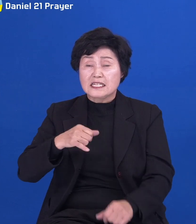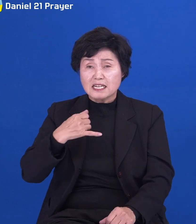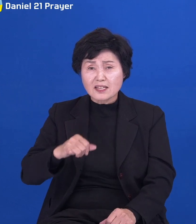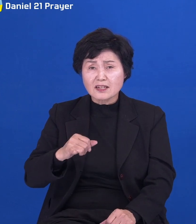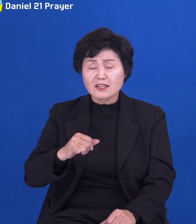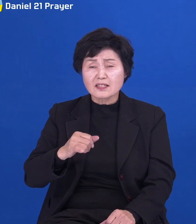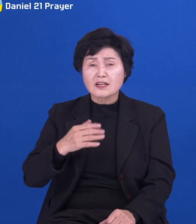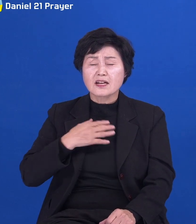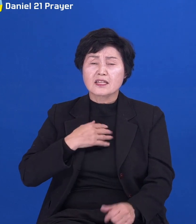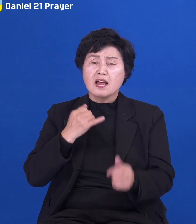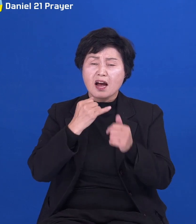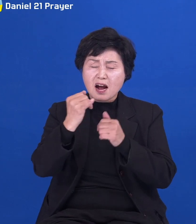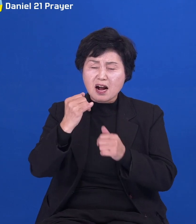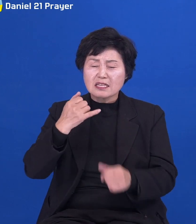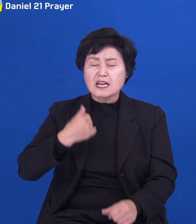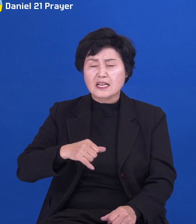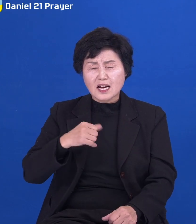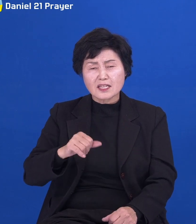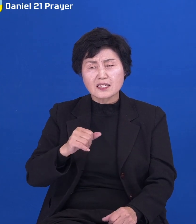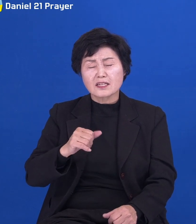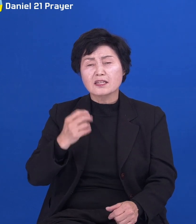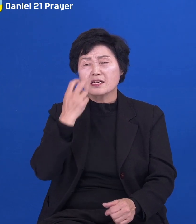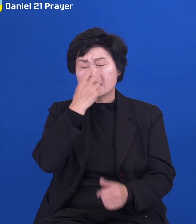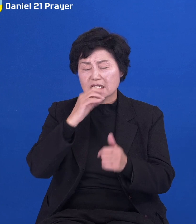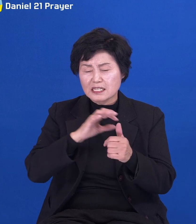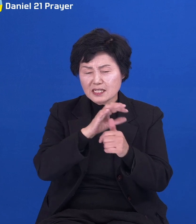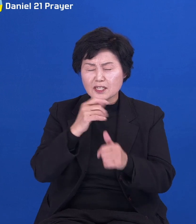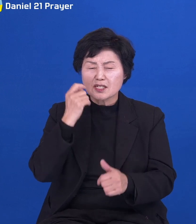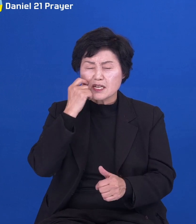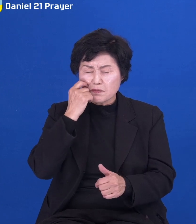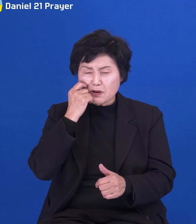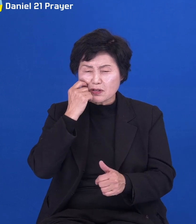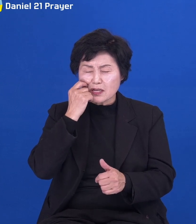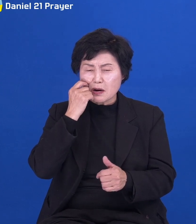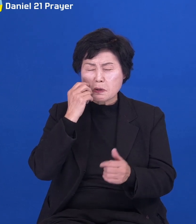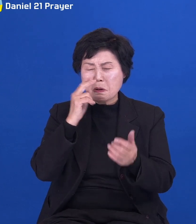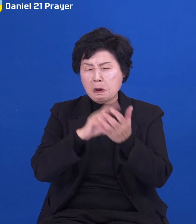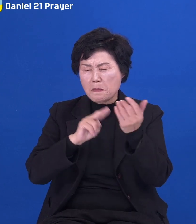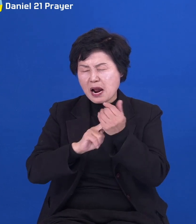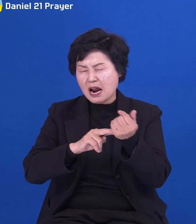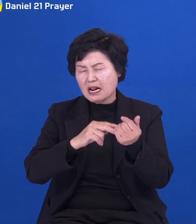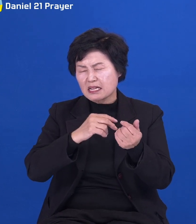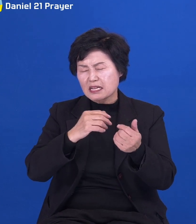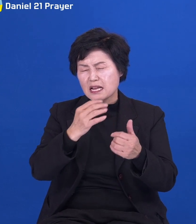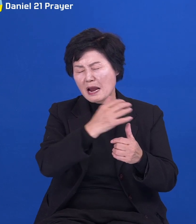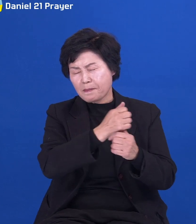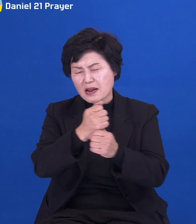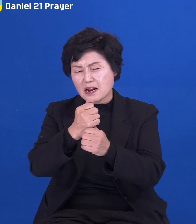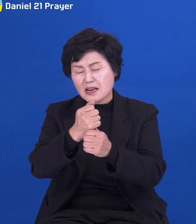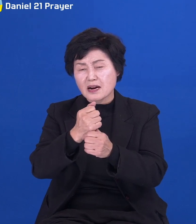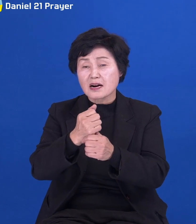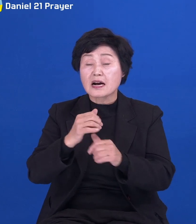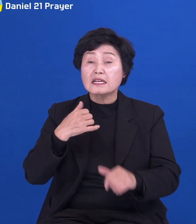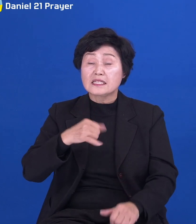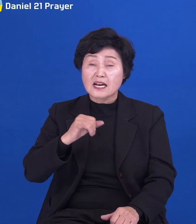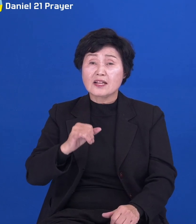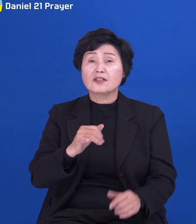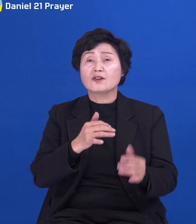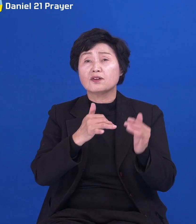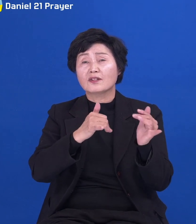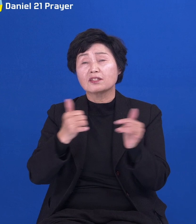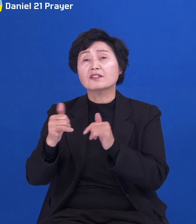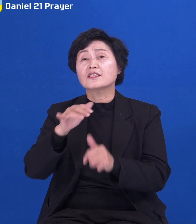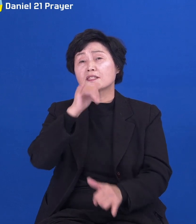못하여 그들은 정처 없이 팔려가서 다치고 상하여서 더는 갈 길을 잃고 살아가는 자녀들이 있습니다. 이 민족의 소름